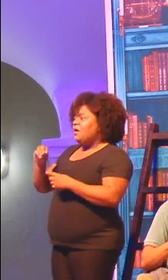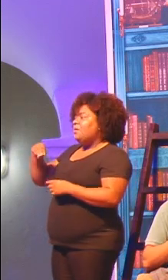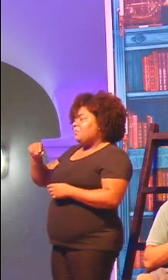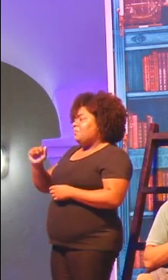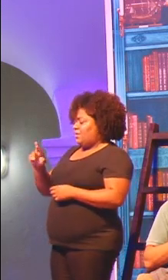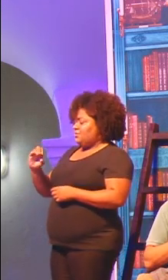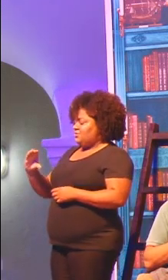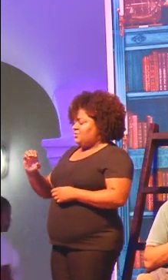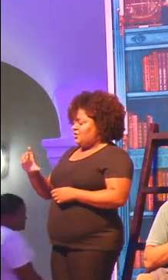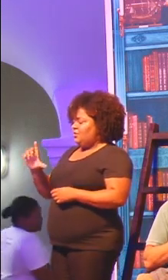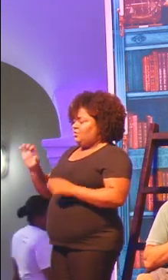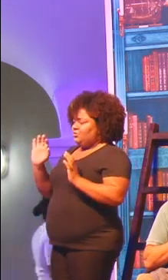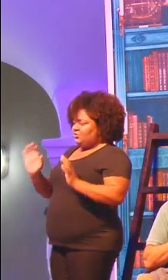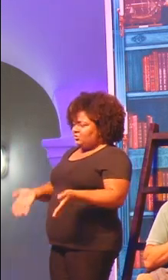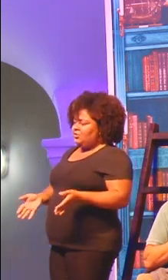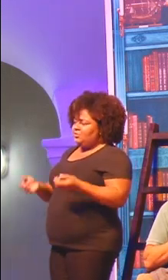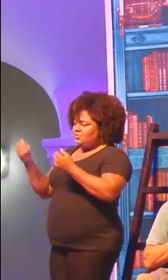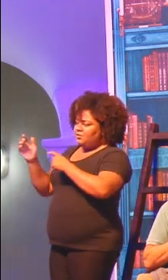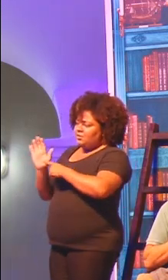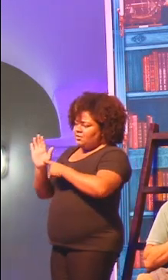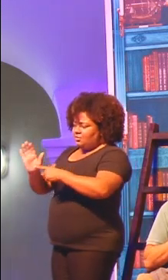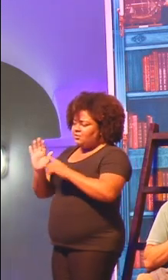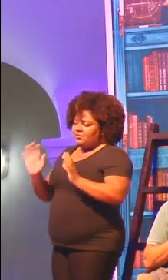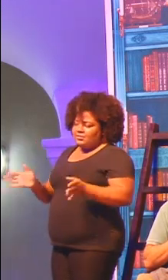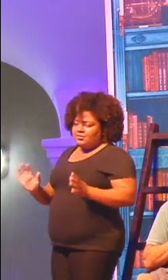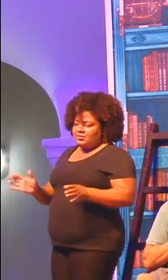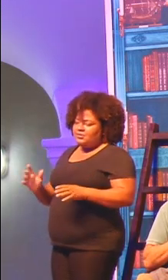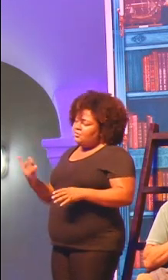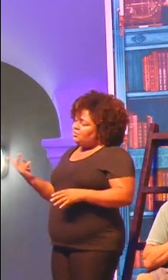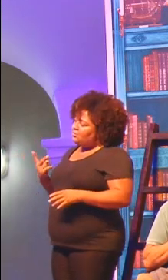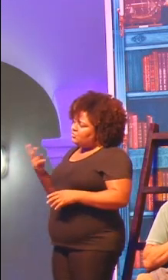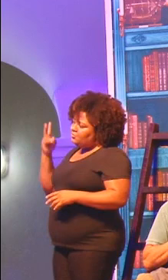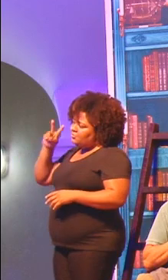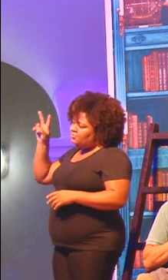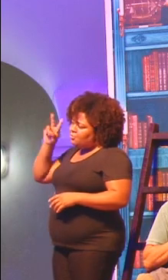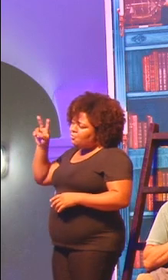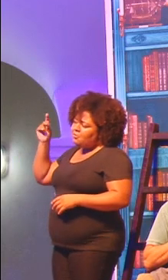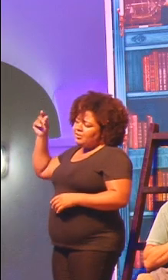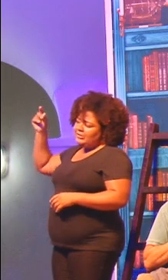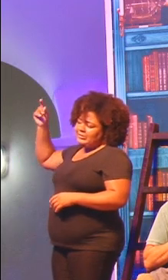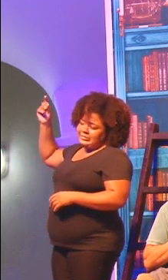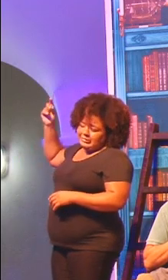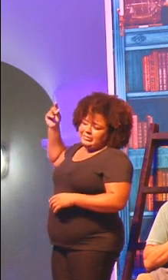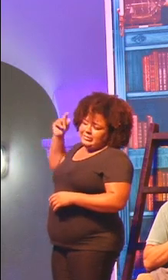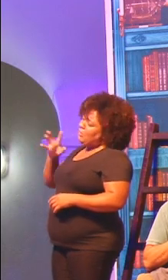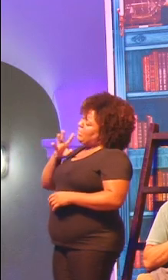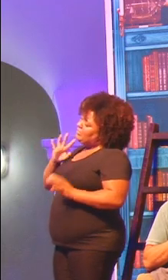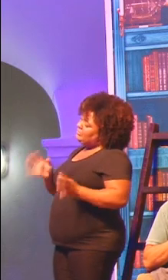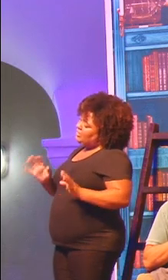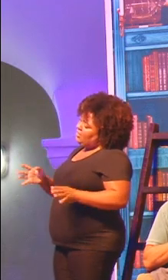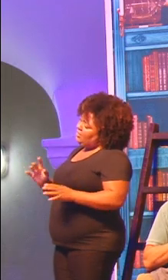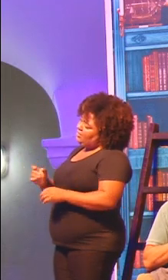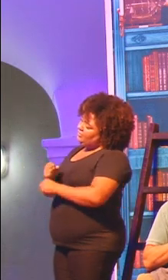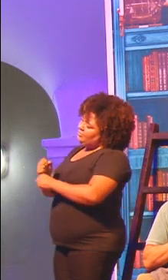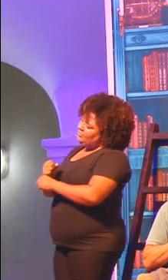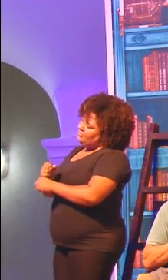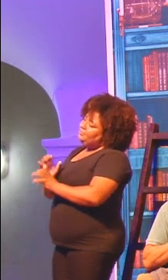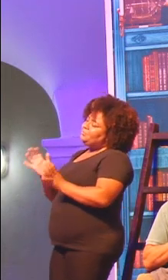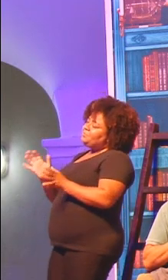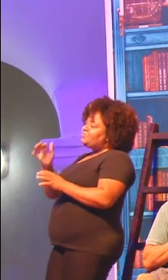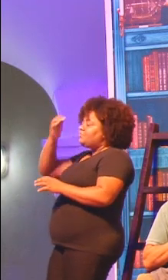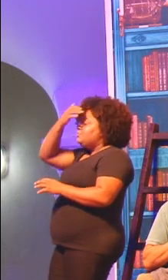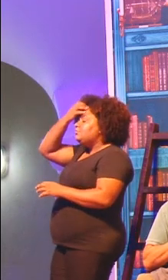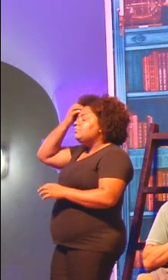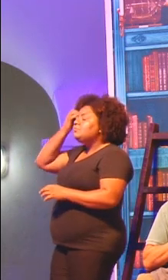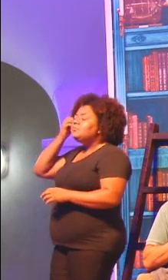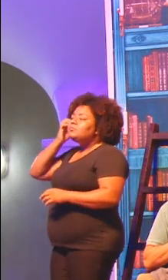pelo Wesley. O Marcelo, a gente tem uma história mais antiga, né? E assim, a